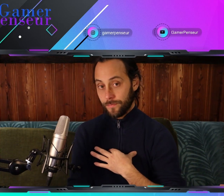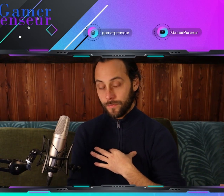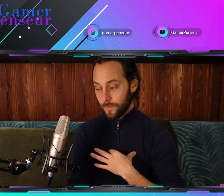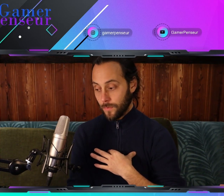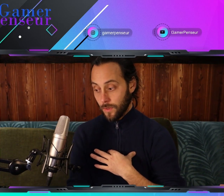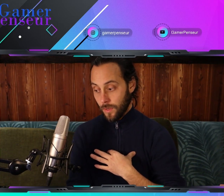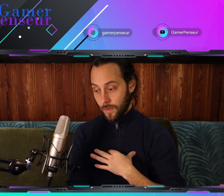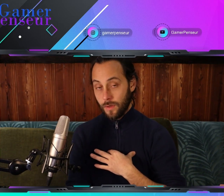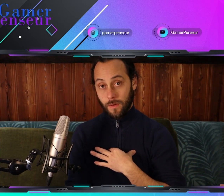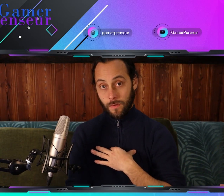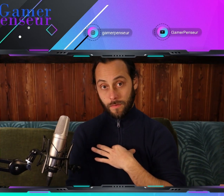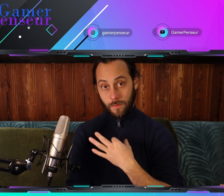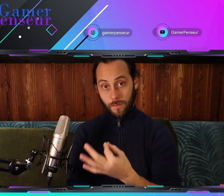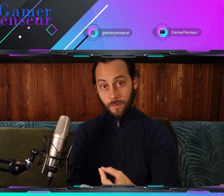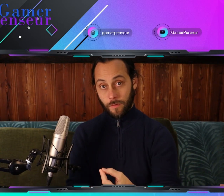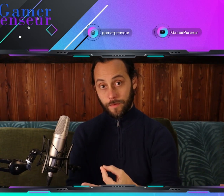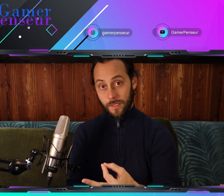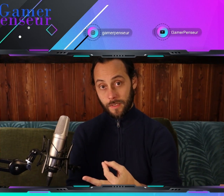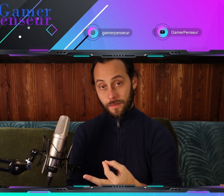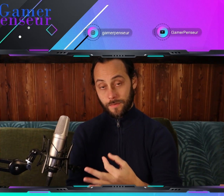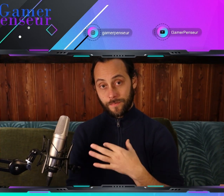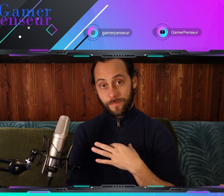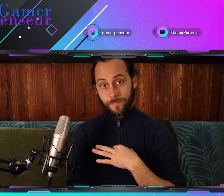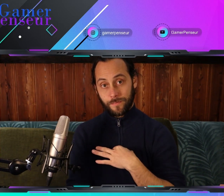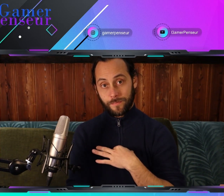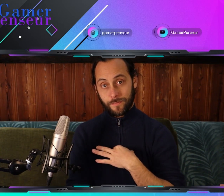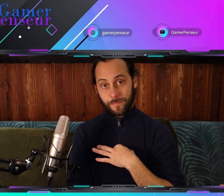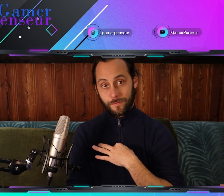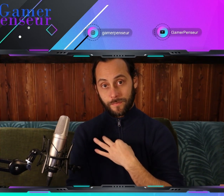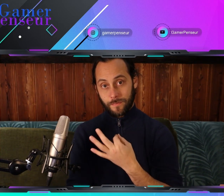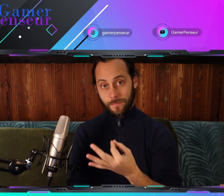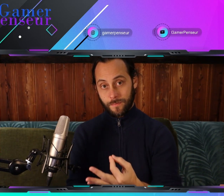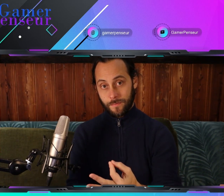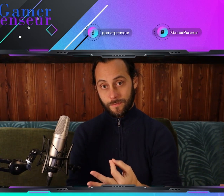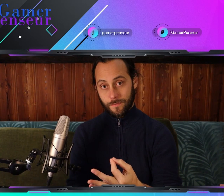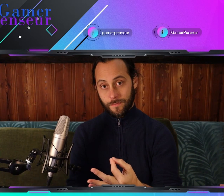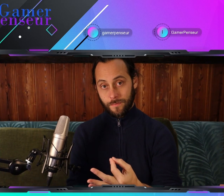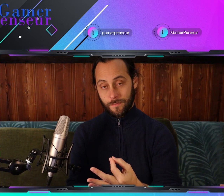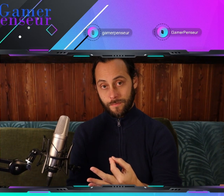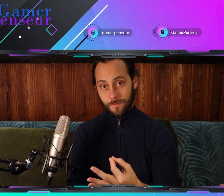doigts. Le fils.